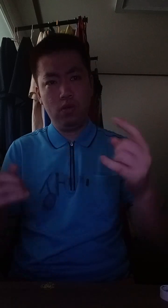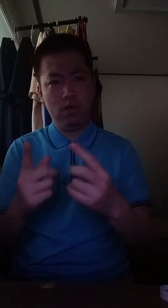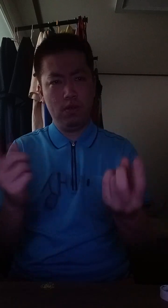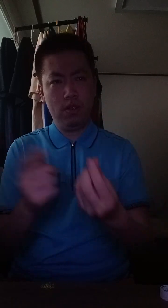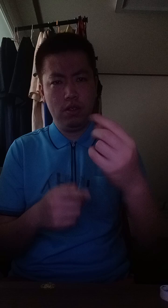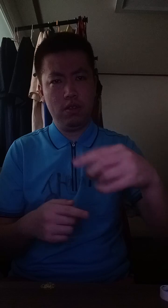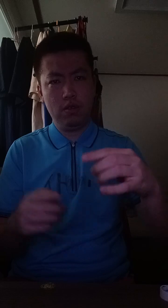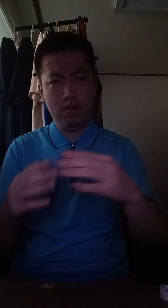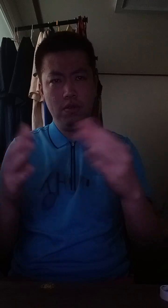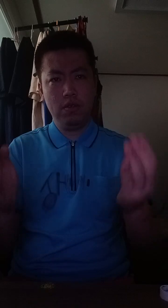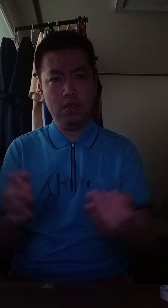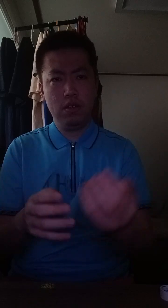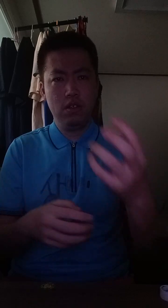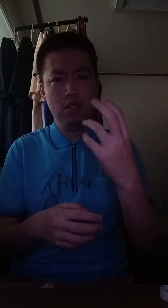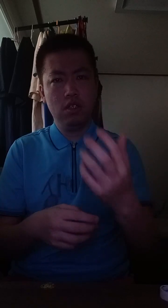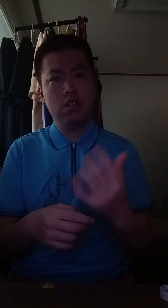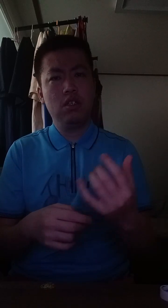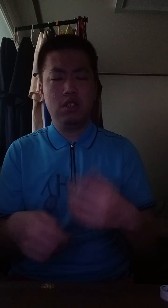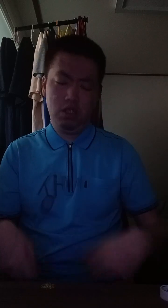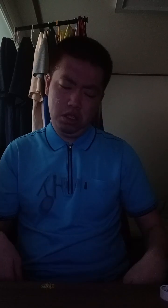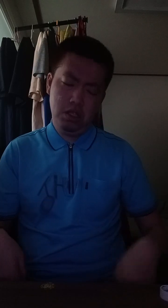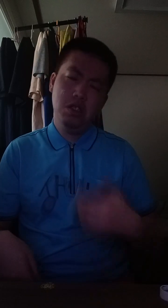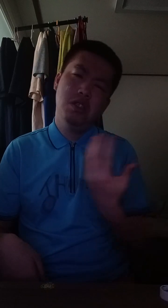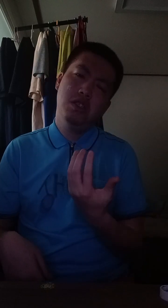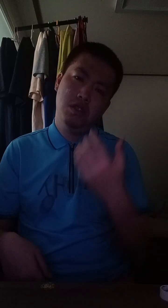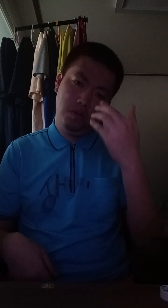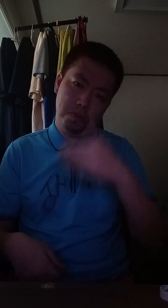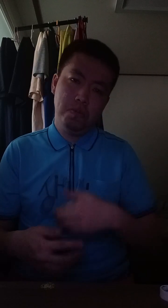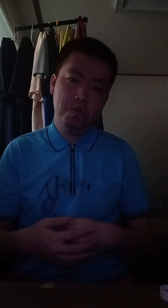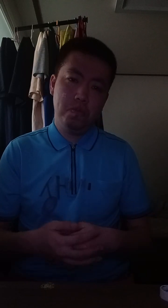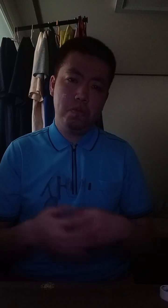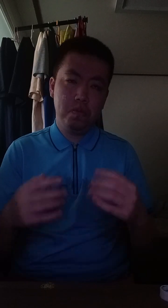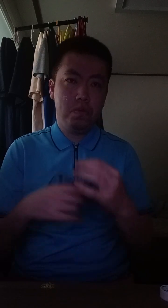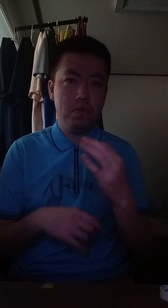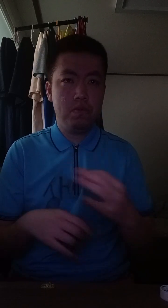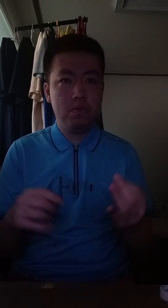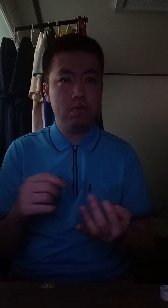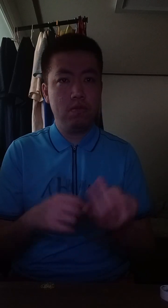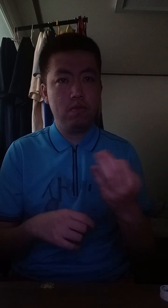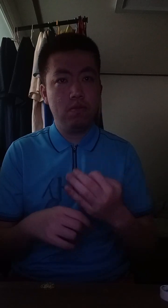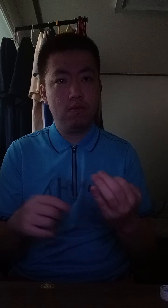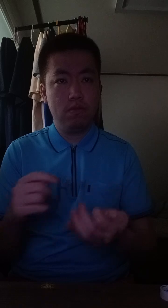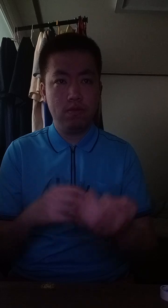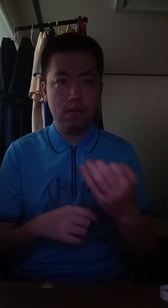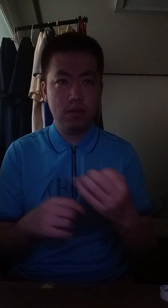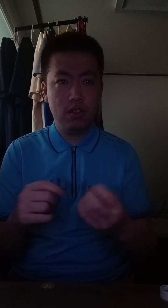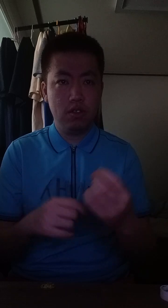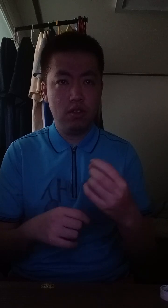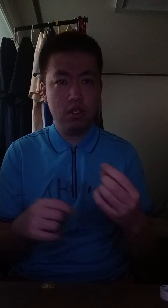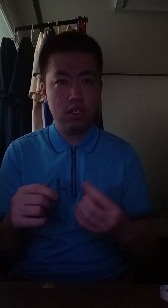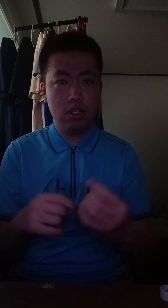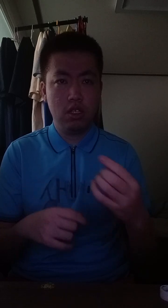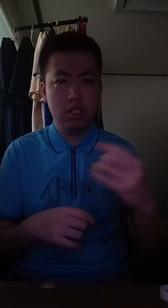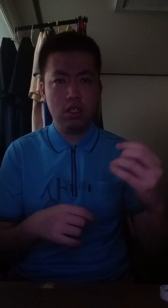남성이 다리를 다치는 사고가 발생했습니다. 신고를 받고 출동한 산악구조대가 헬기로 이 남성을